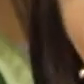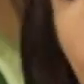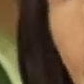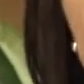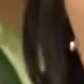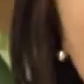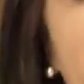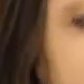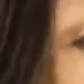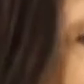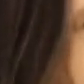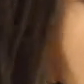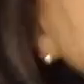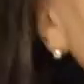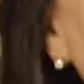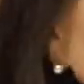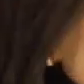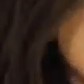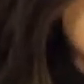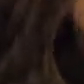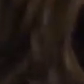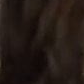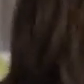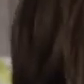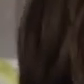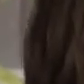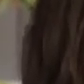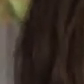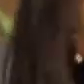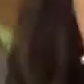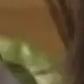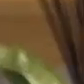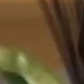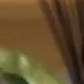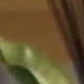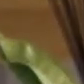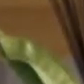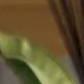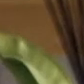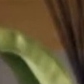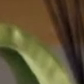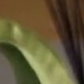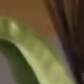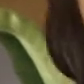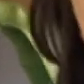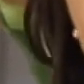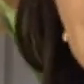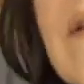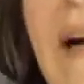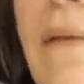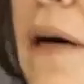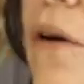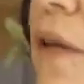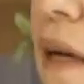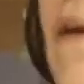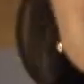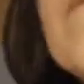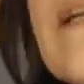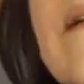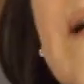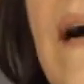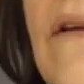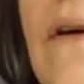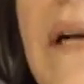biblioteca, con todos sus miembros, hacen cotidianamente por el trabajo, acompañando el trabajo de